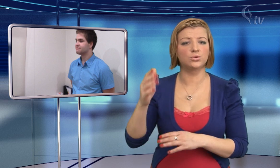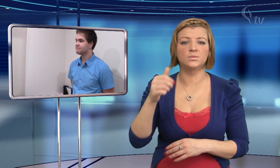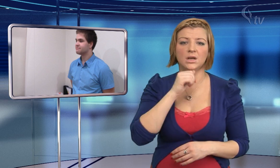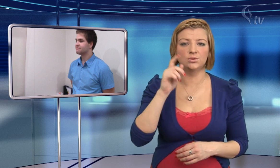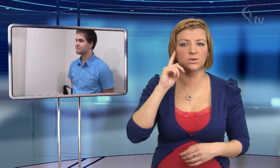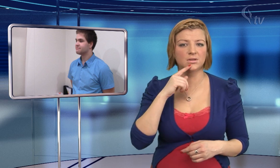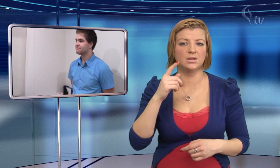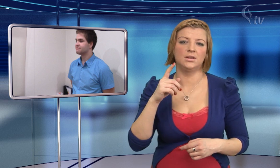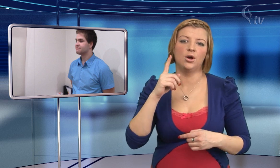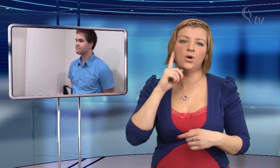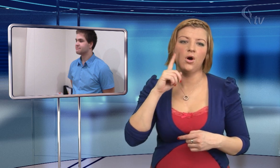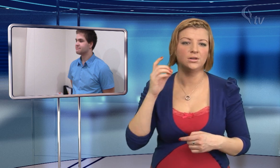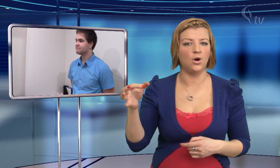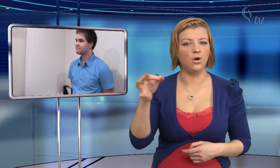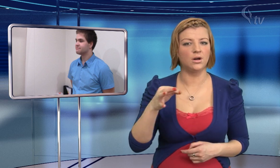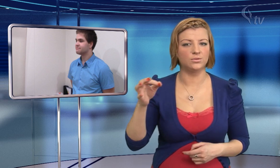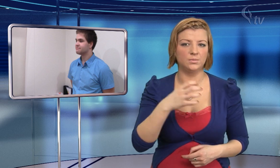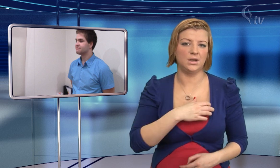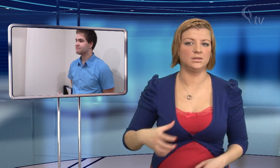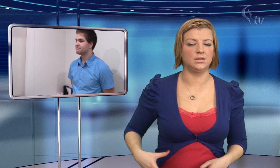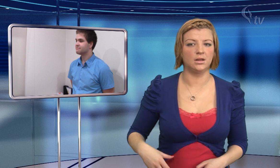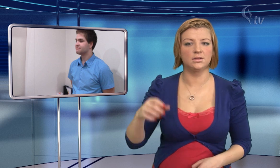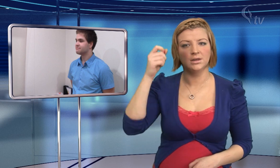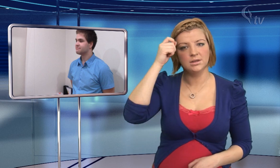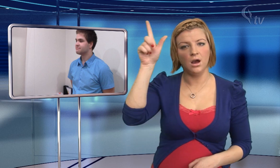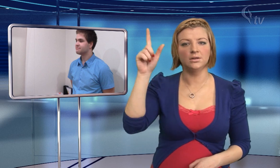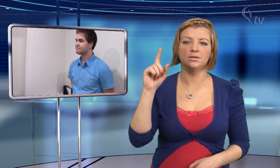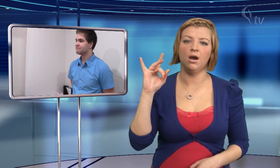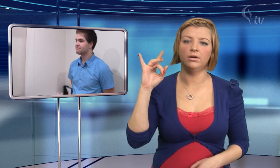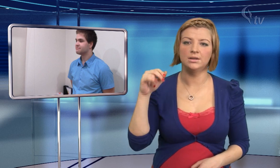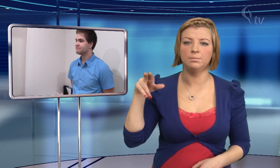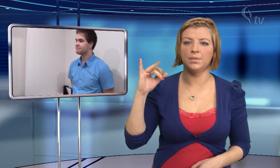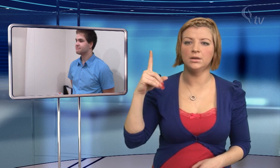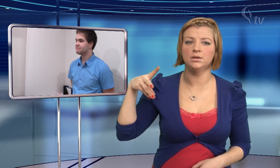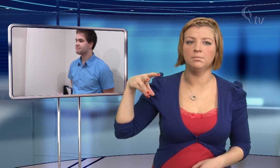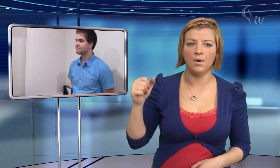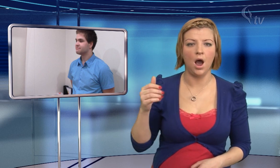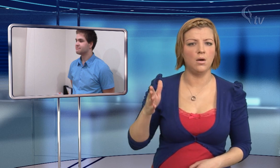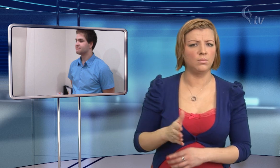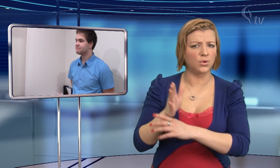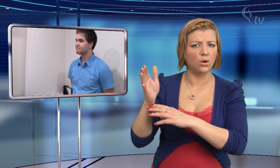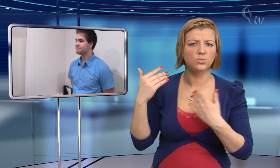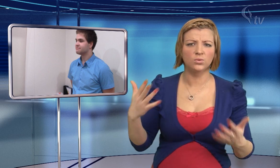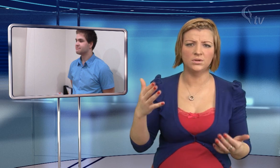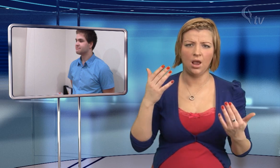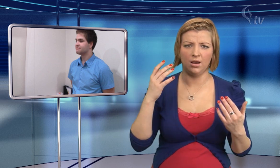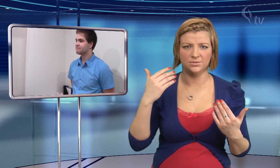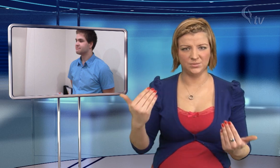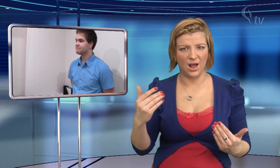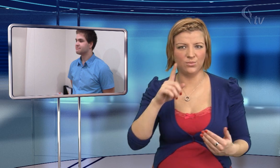Pöördusime Eesti kurtide noorte organisatsiooni presidendi Jari Pärgma poole küsimusega, kuidas noortel sellel aastal